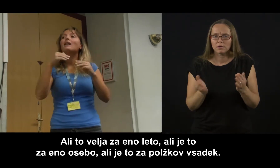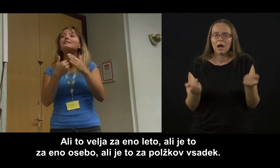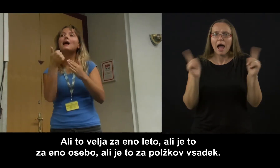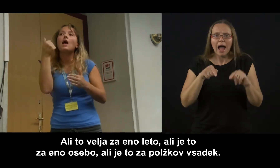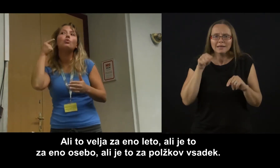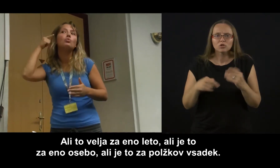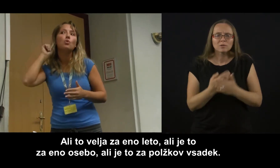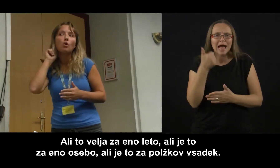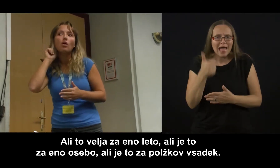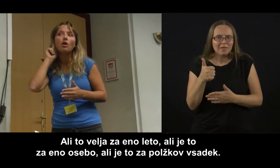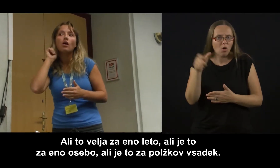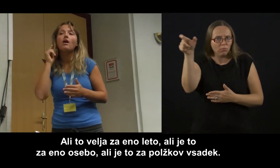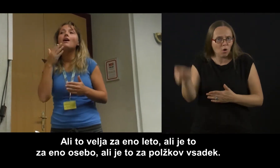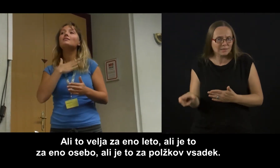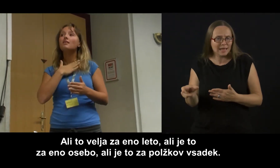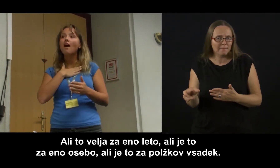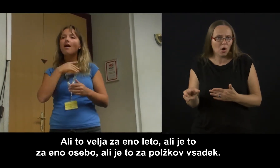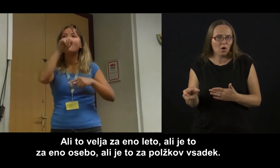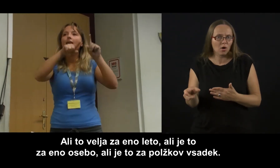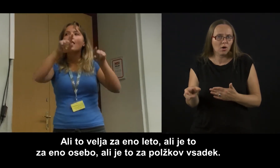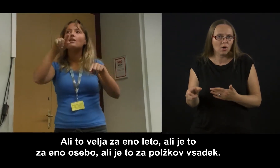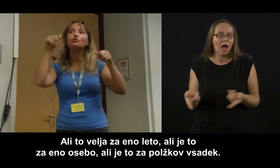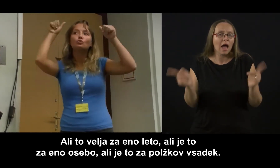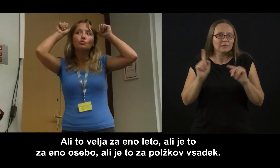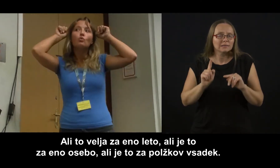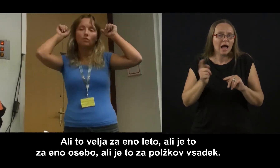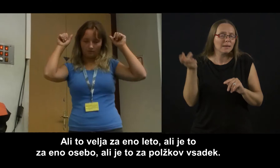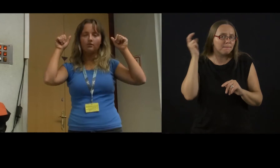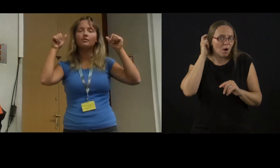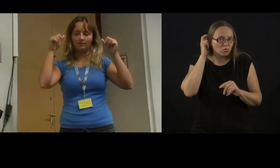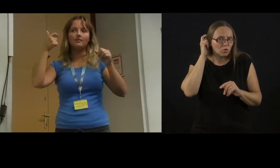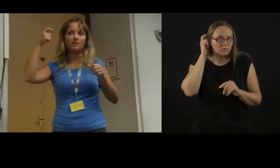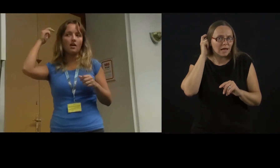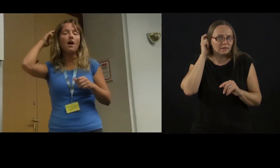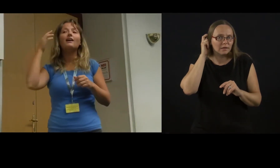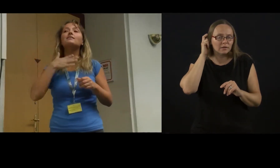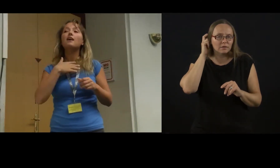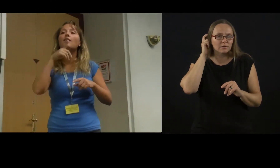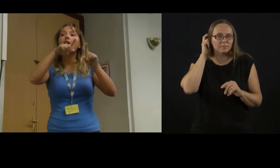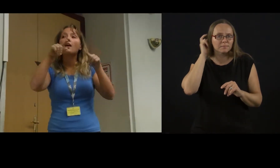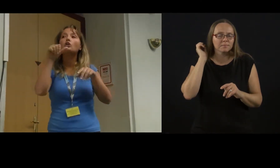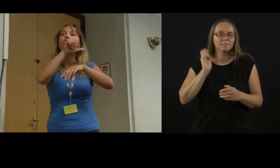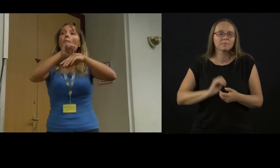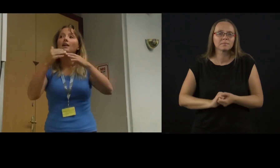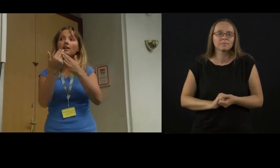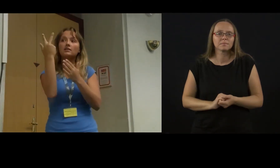ali to za eno osebo, ali to za polškov usadek,